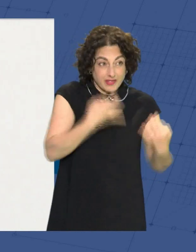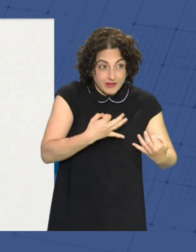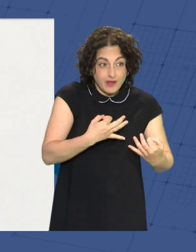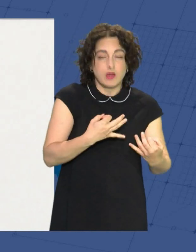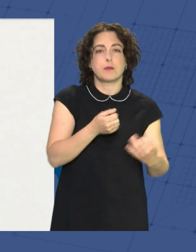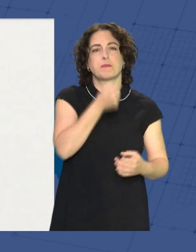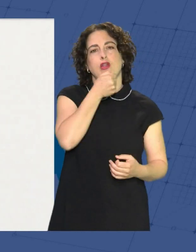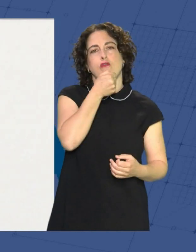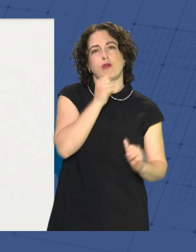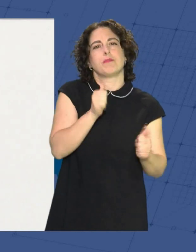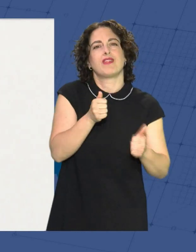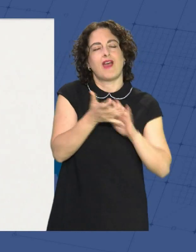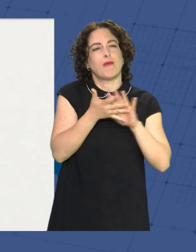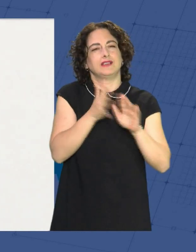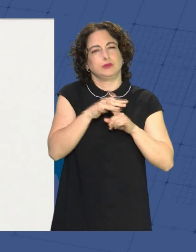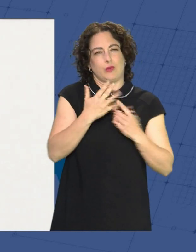micrófono a hablar de nuestro caso.